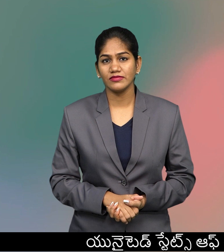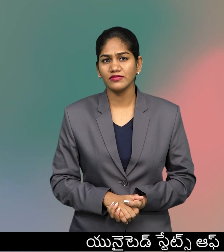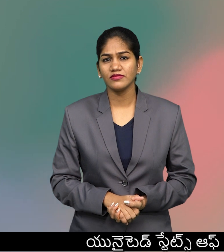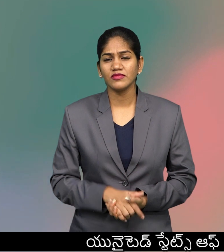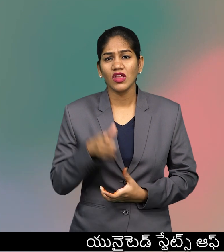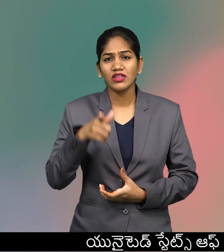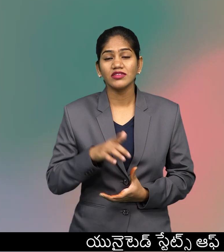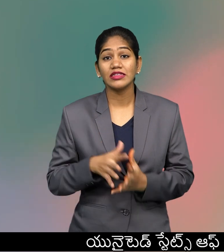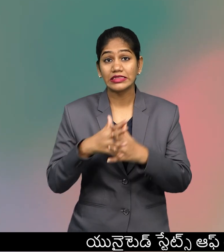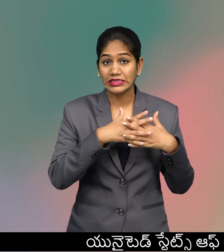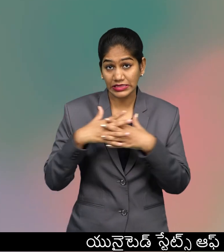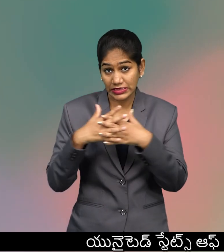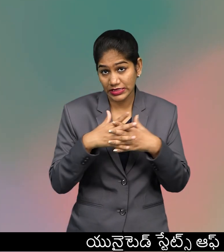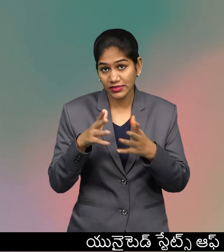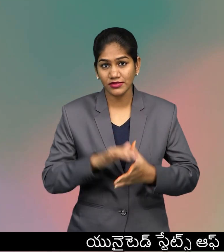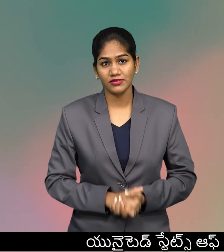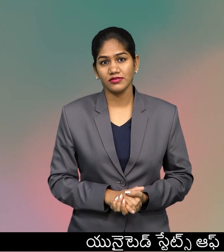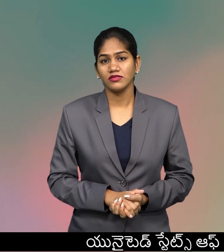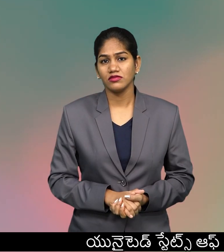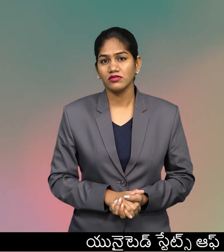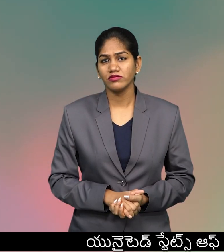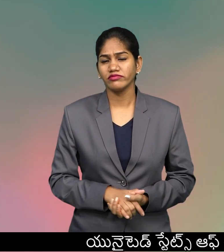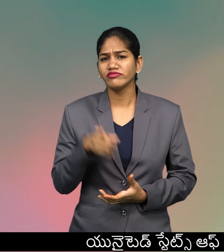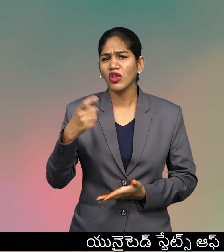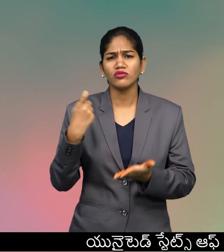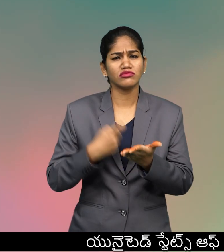యునైటెడ్ స్టేట్స్ ఆఫ్ అమెరికా రాజులచే పాలించబడదు,